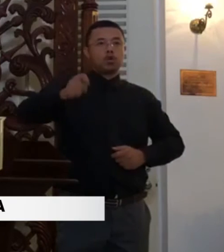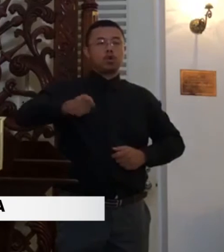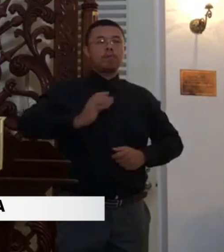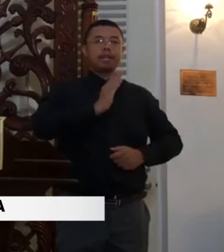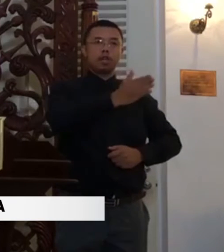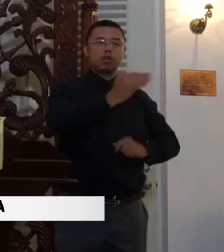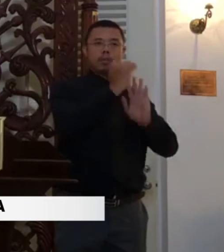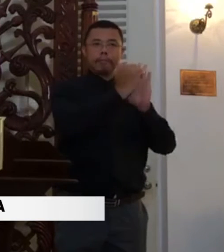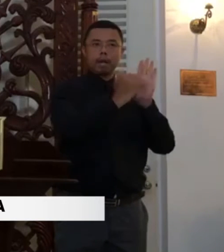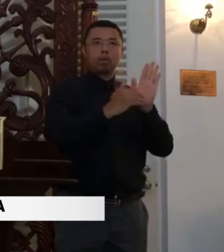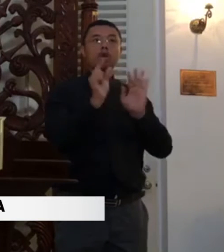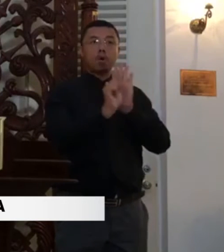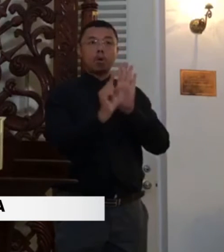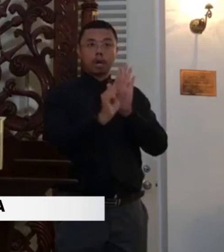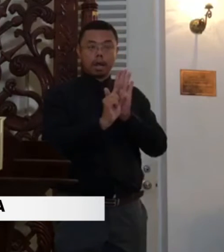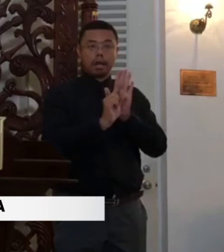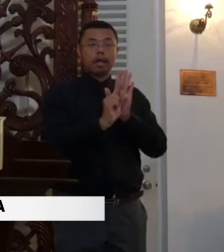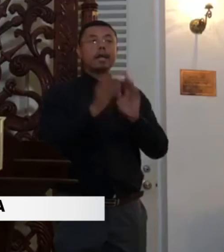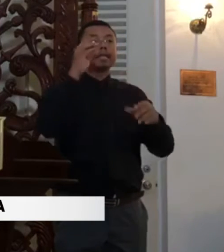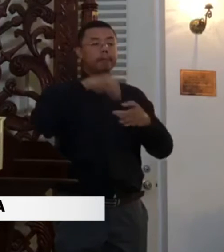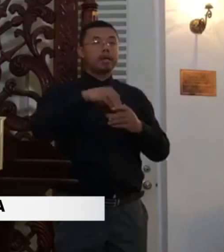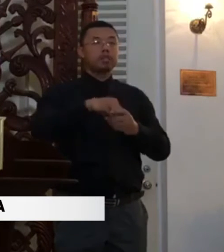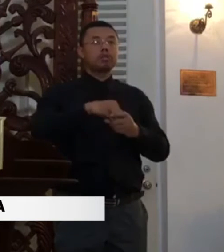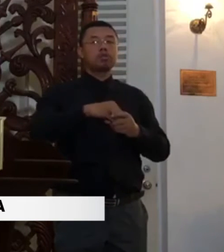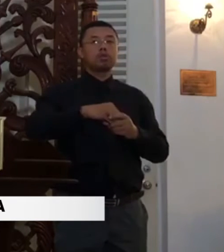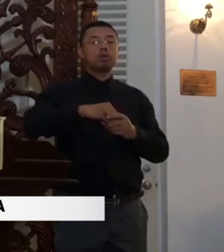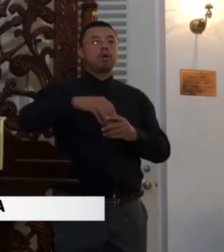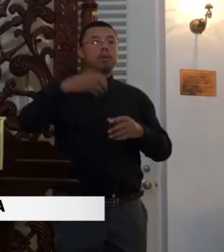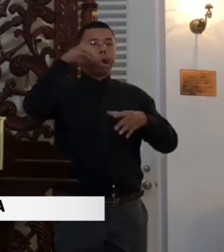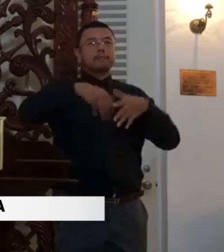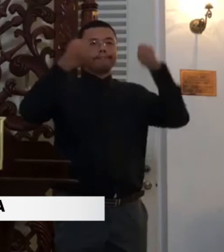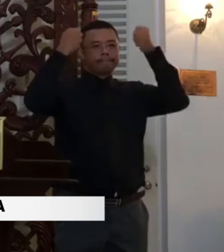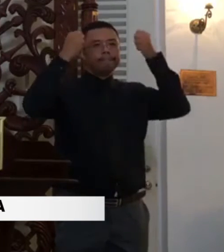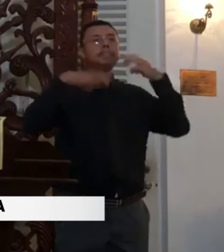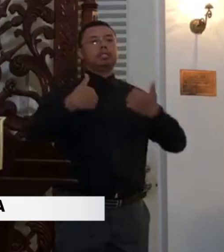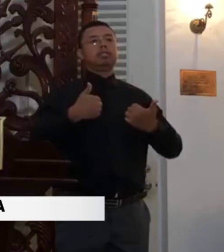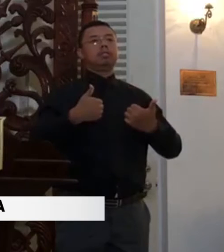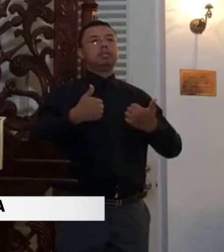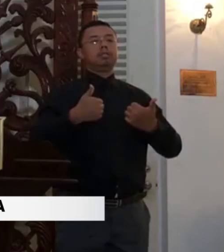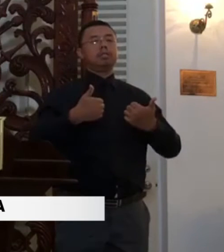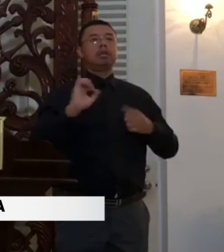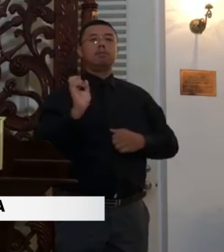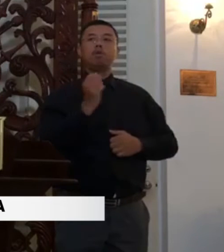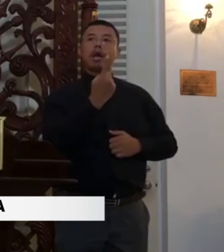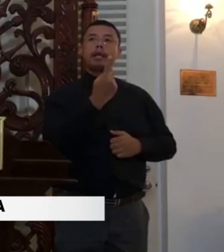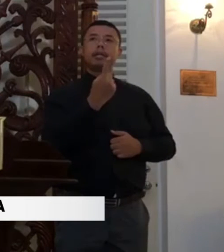dengan ketentuan perundang-undangan, termasuk sanksi pidana. Dari mulai